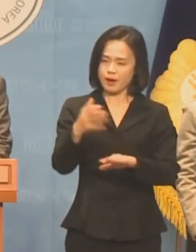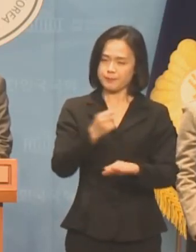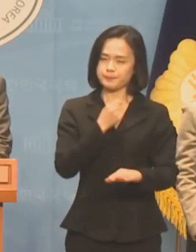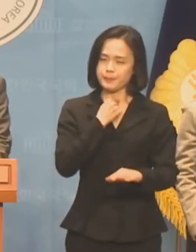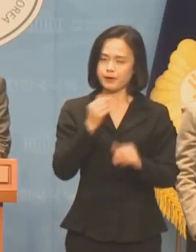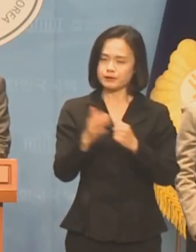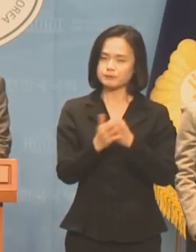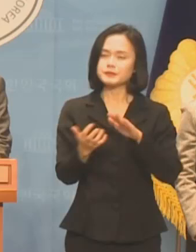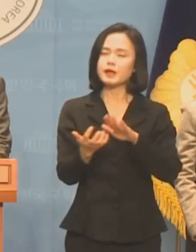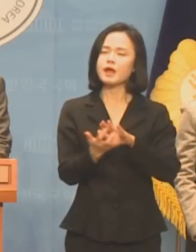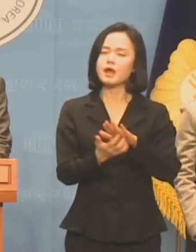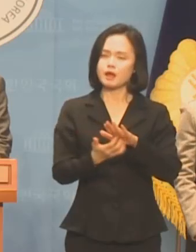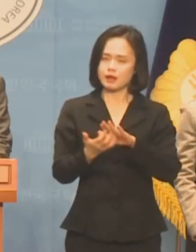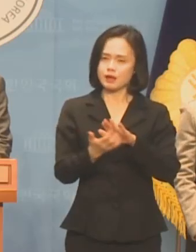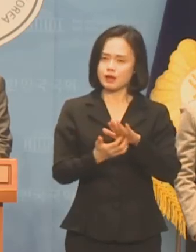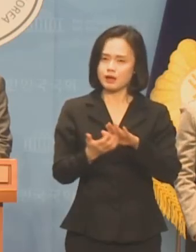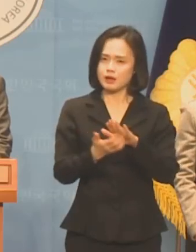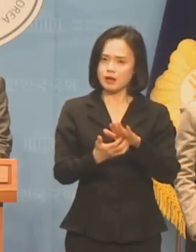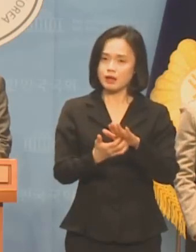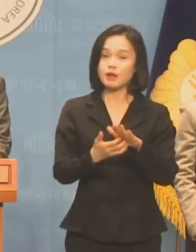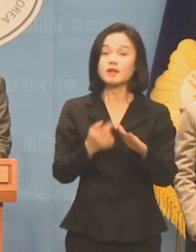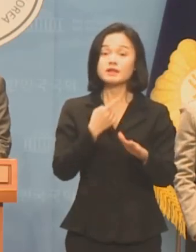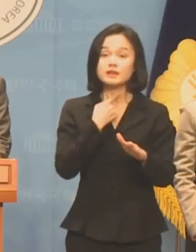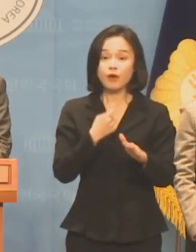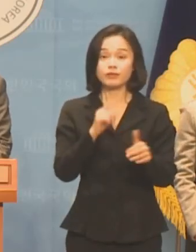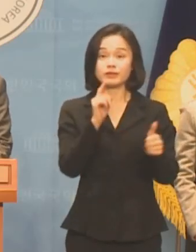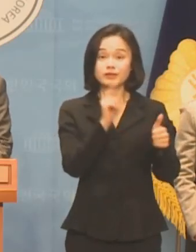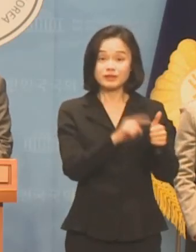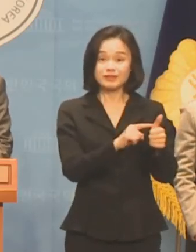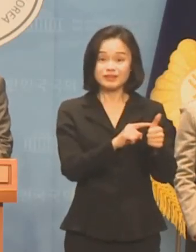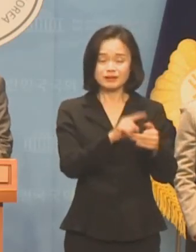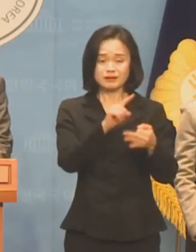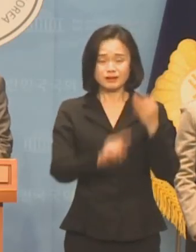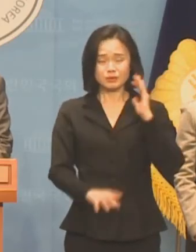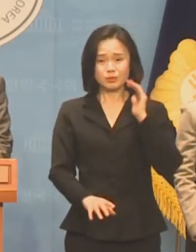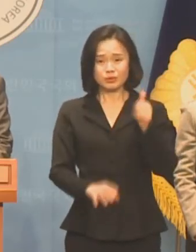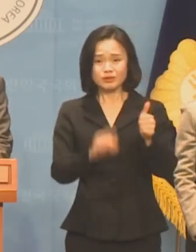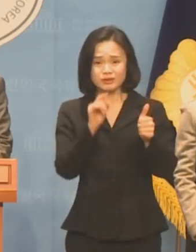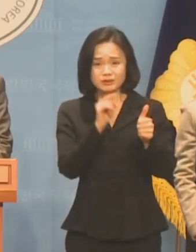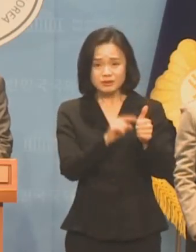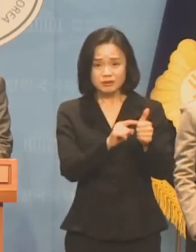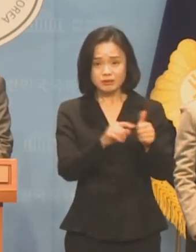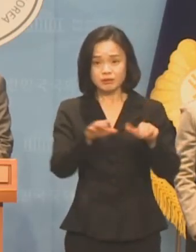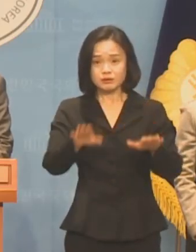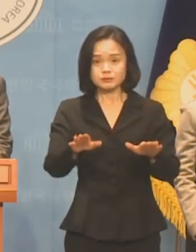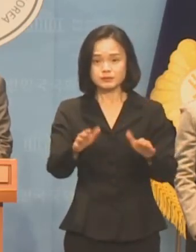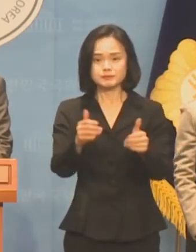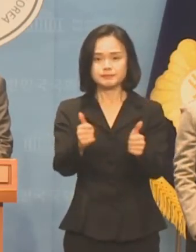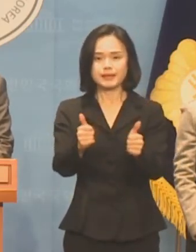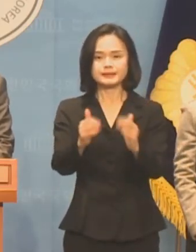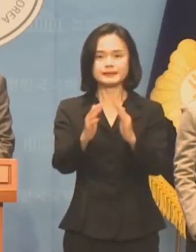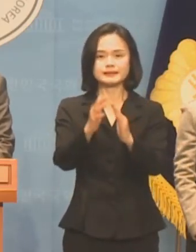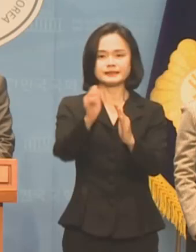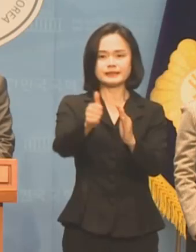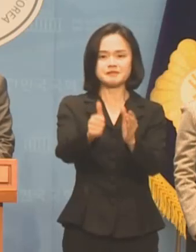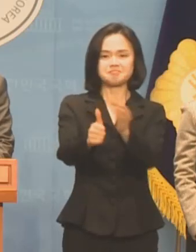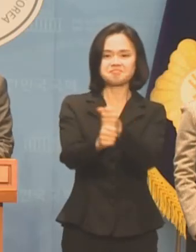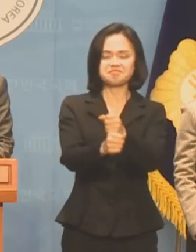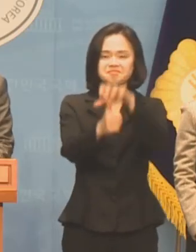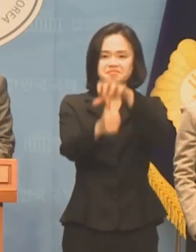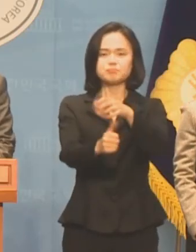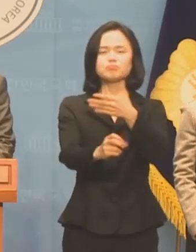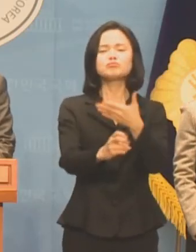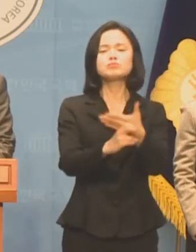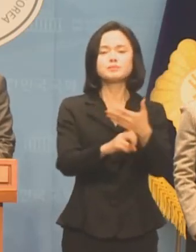계엄령을 발포하고 판사를 마구잡이로 끌어들여서 체포하려고 했습니다. 잘 아시는